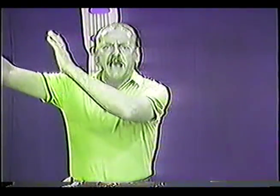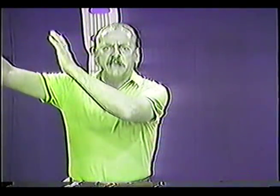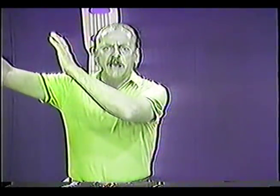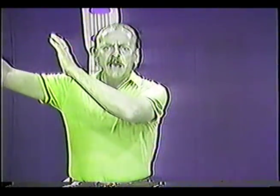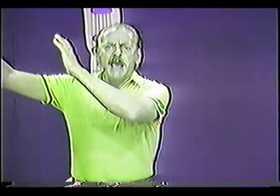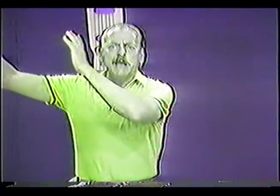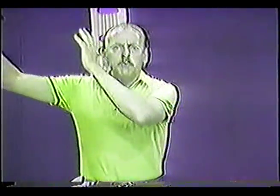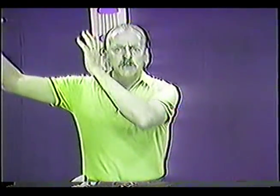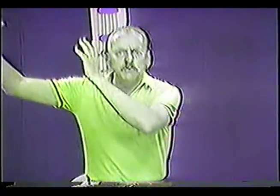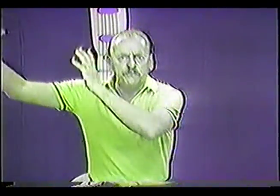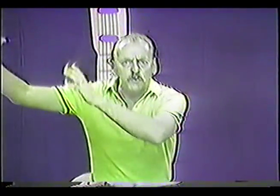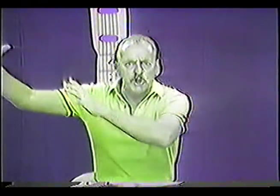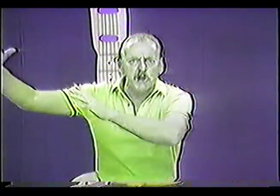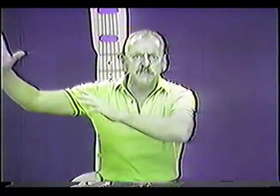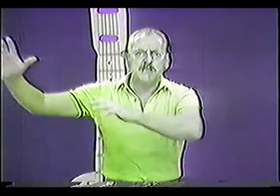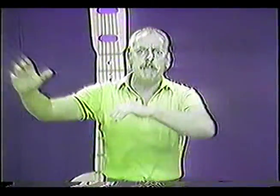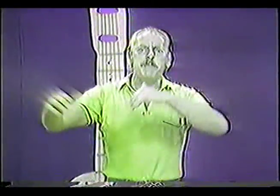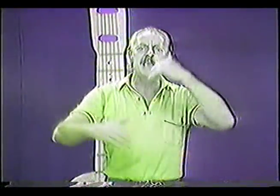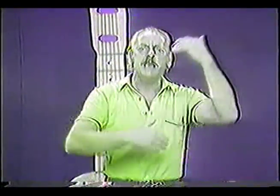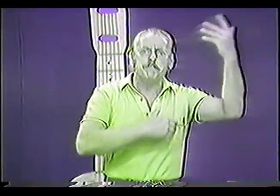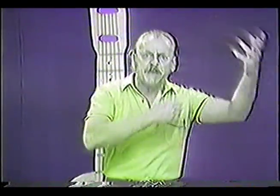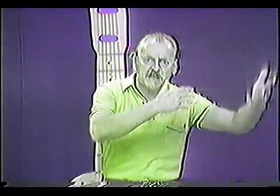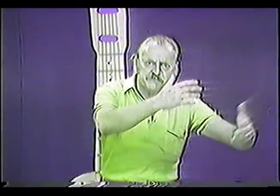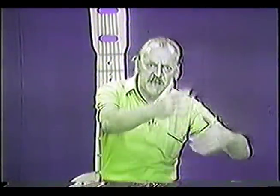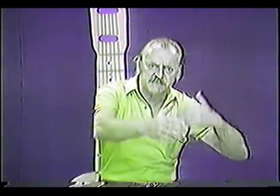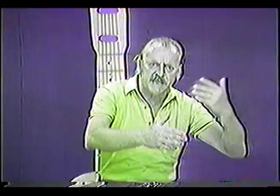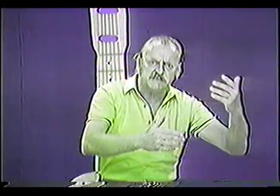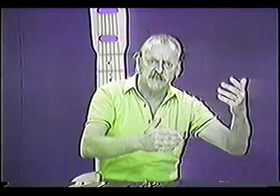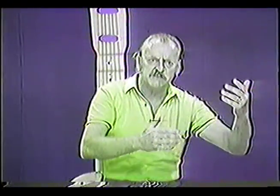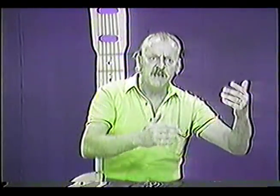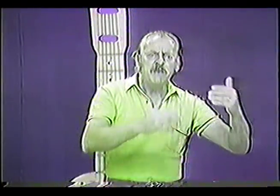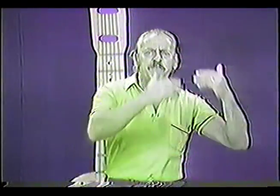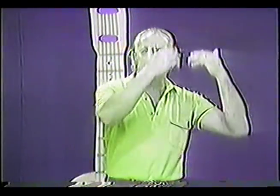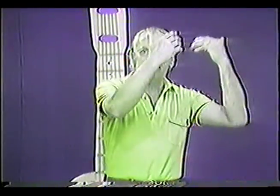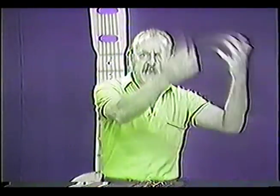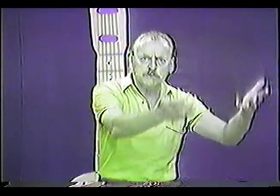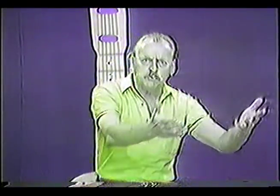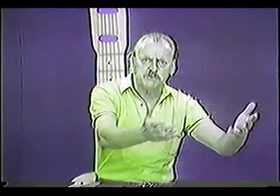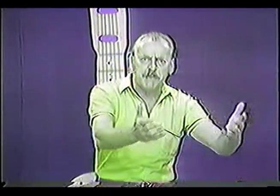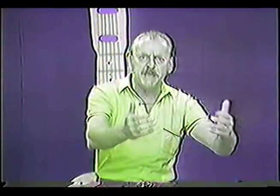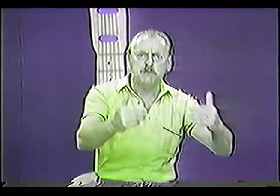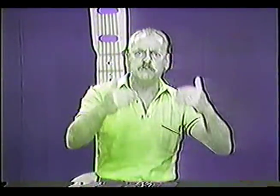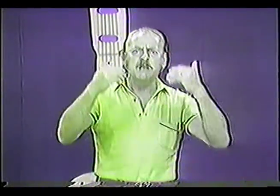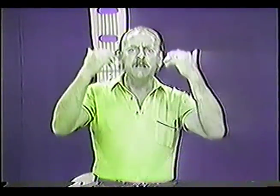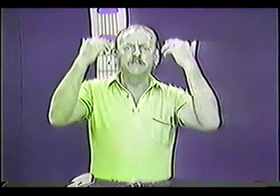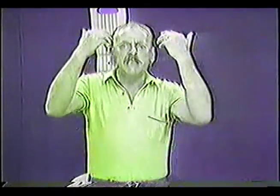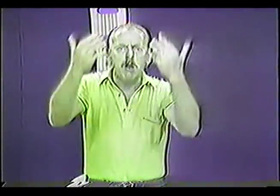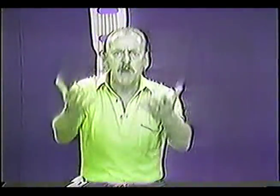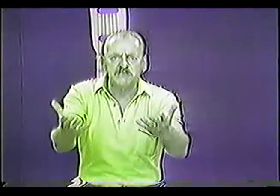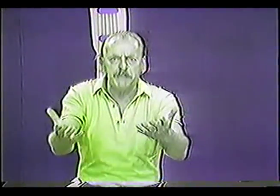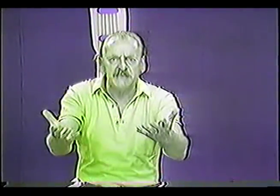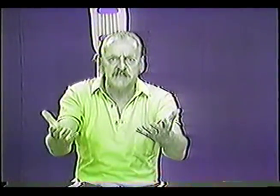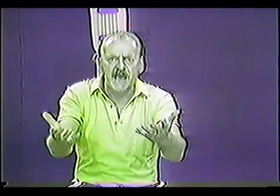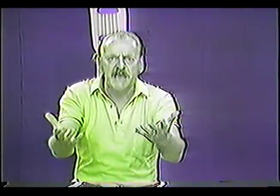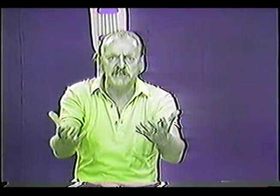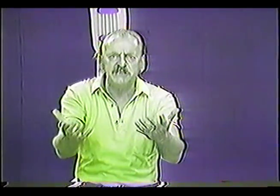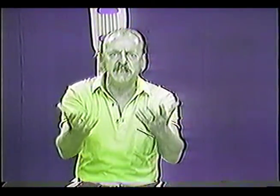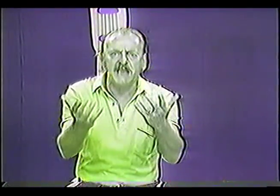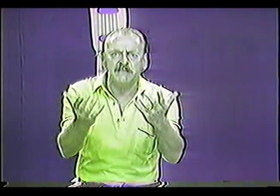caminhada. É quando os foliões caminham pelas fazendas, visitam os amigos, dão as mensagens de